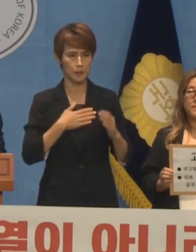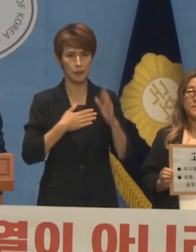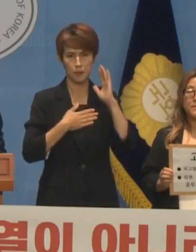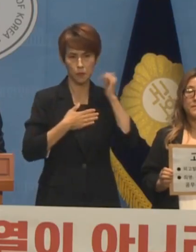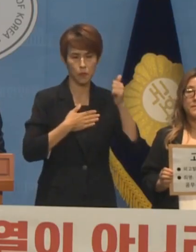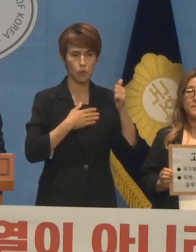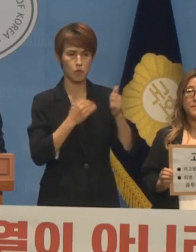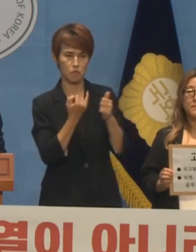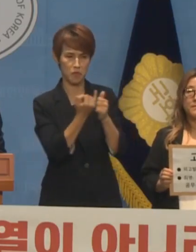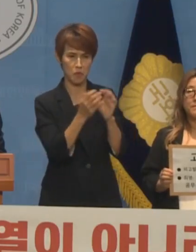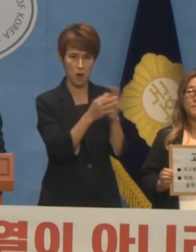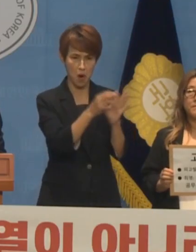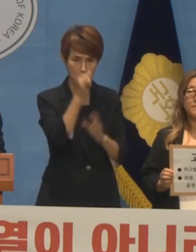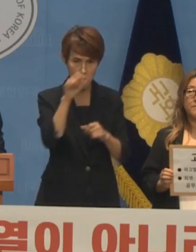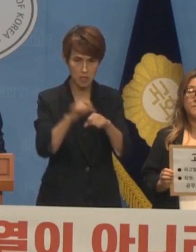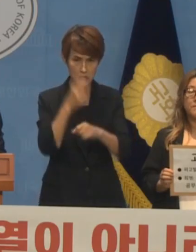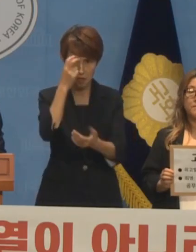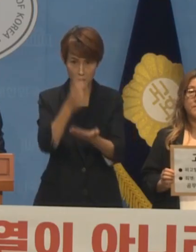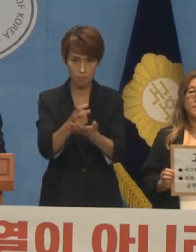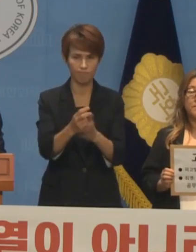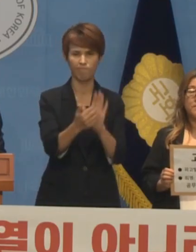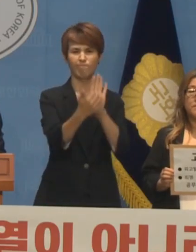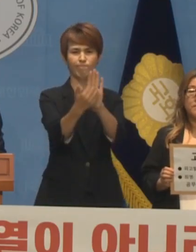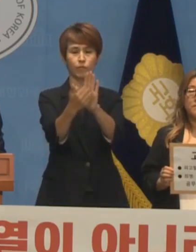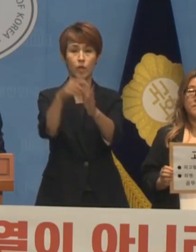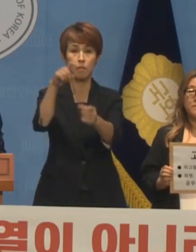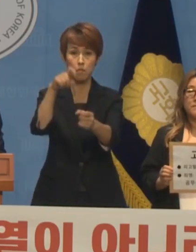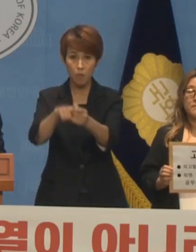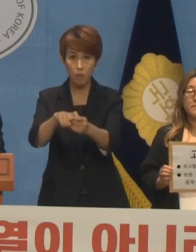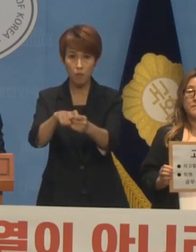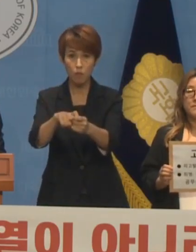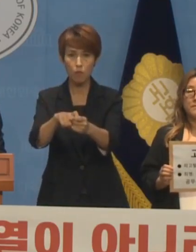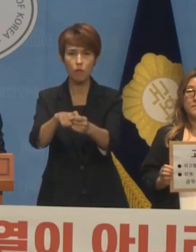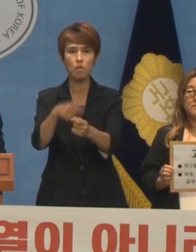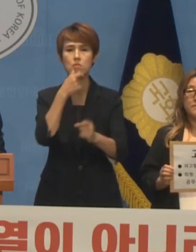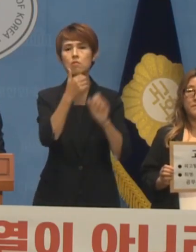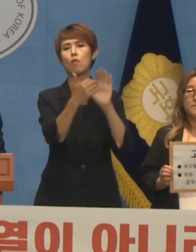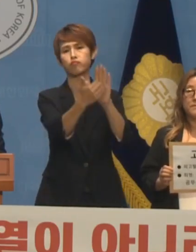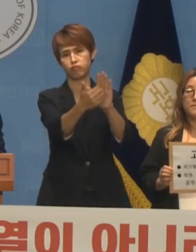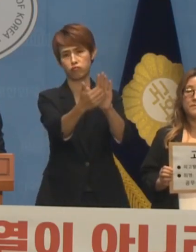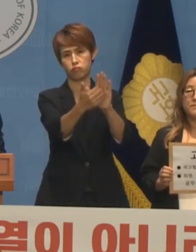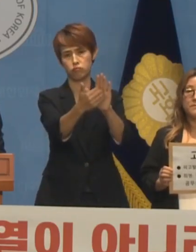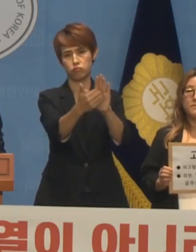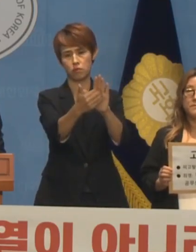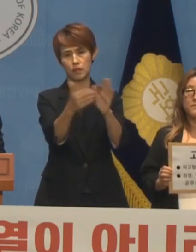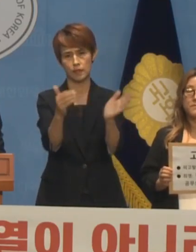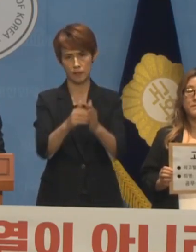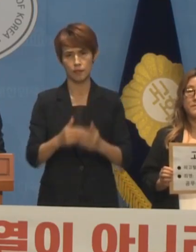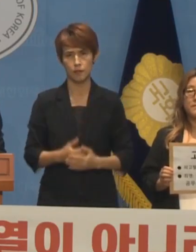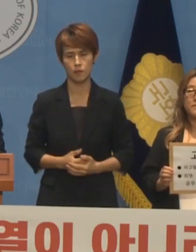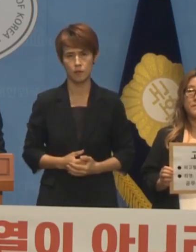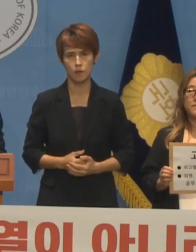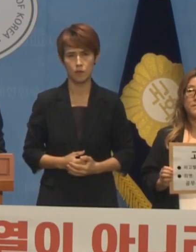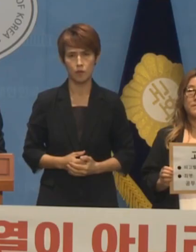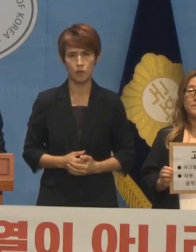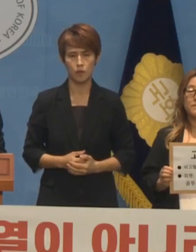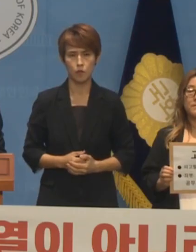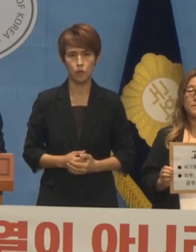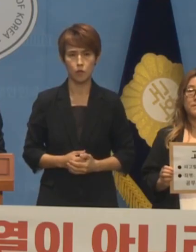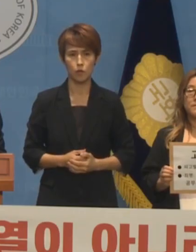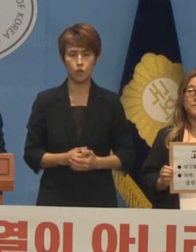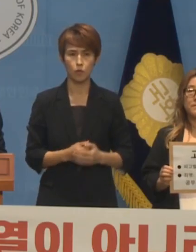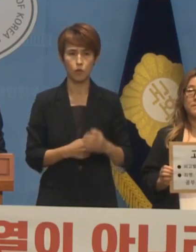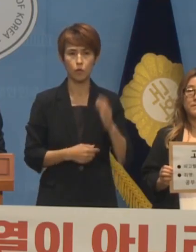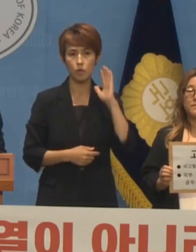범죄 혐의가 연루된 특검 수사를 저지시킬 사적 목적으로 거부권을 함부로 남용하고 특히 영부인